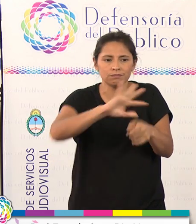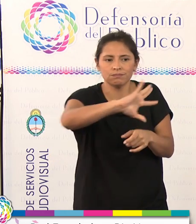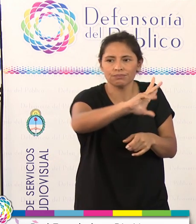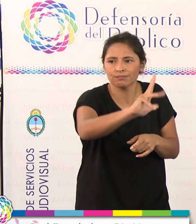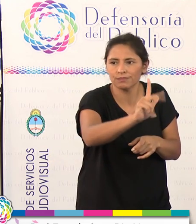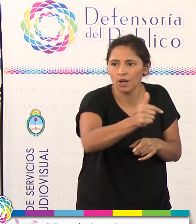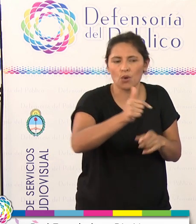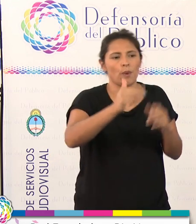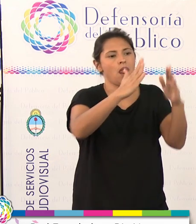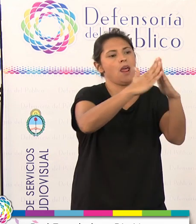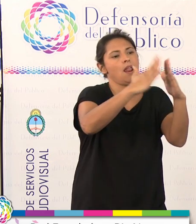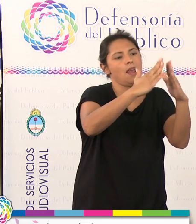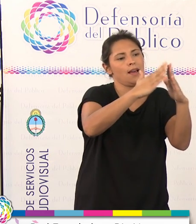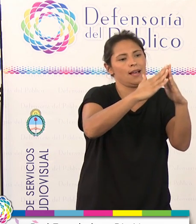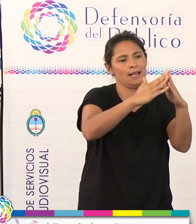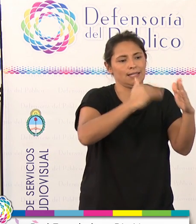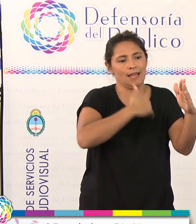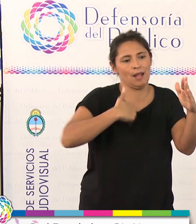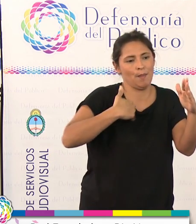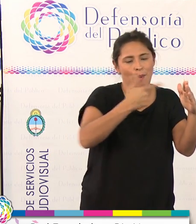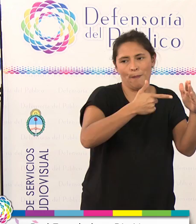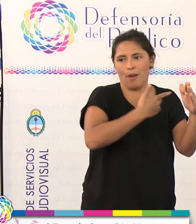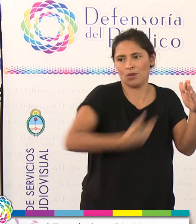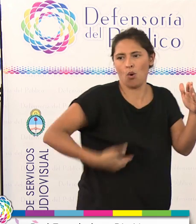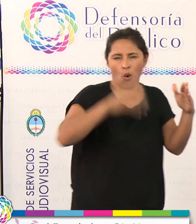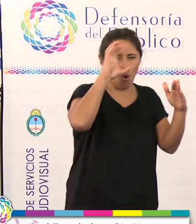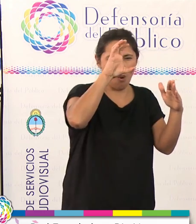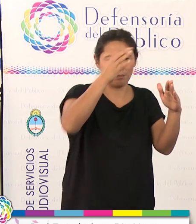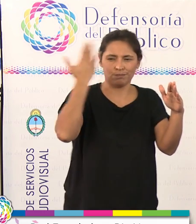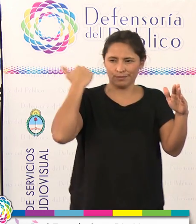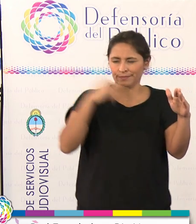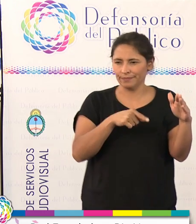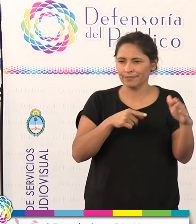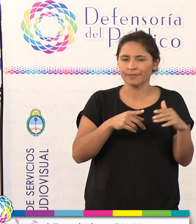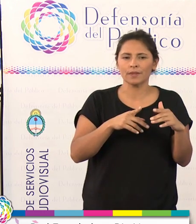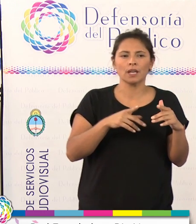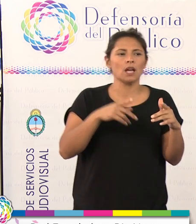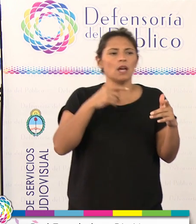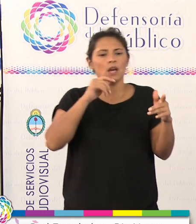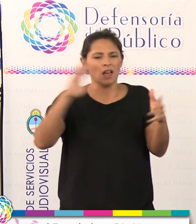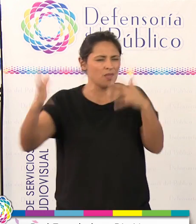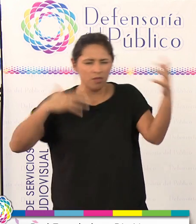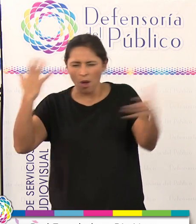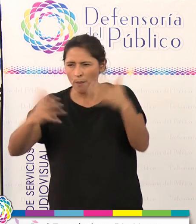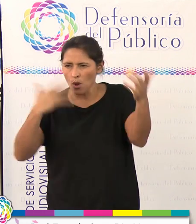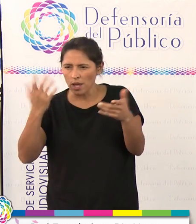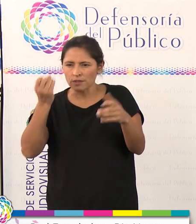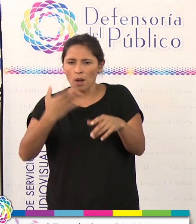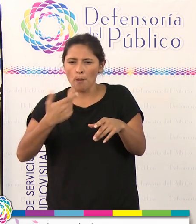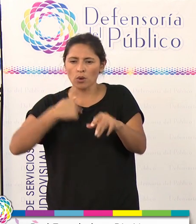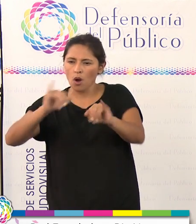de la vecina provincia de aquí de Río Negro, o, disturbios en un destacamento policial tras la detención de menores que le robaron a